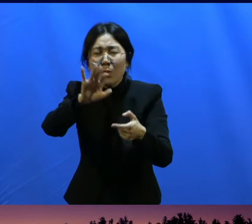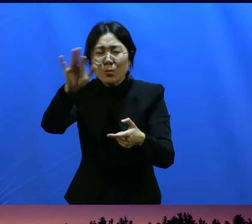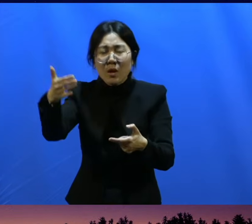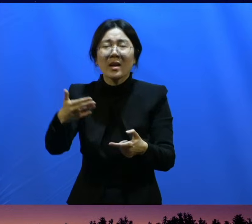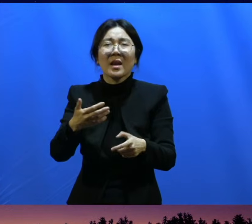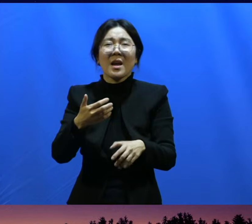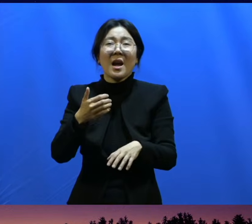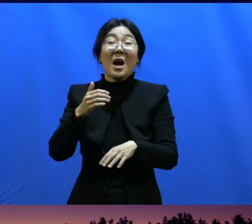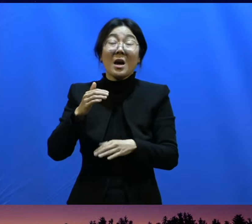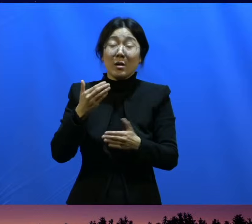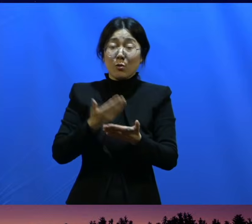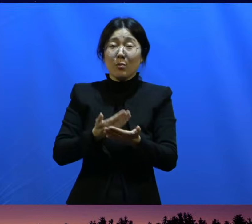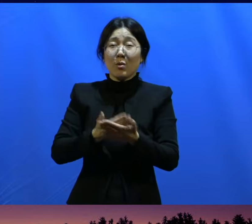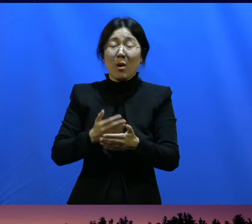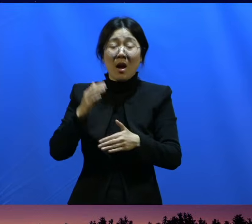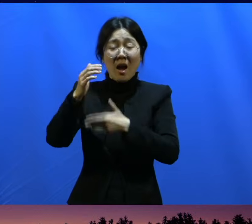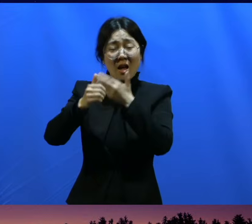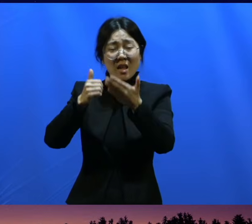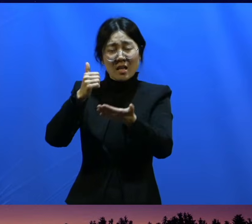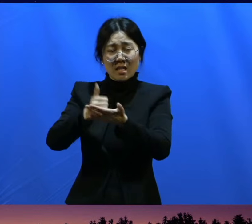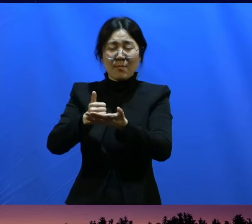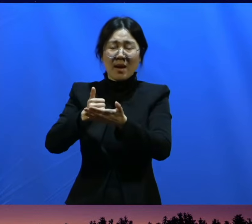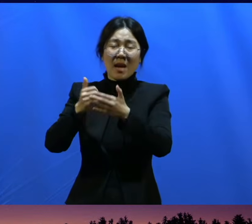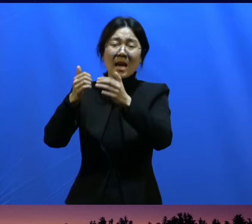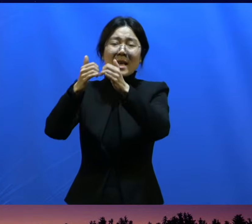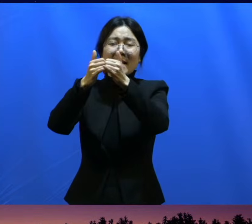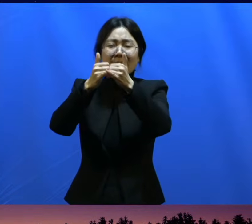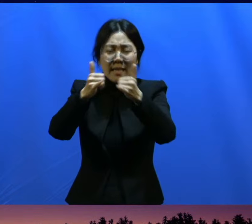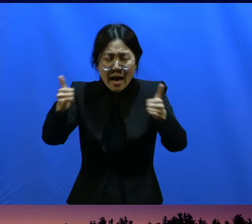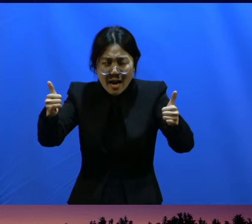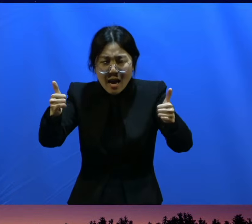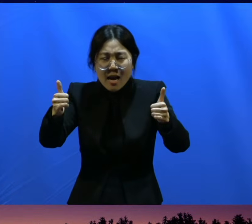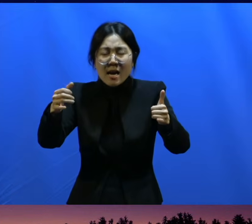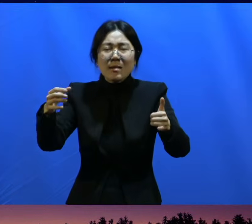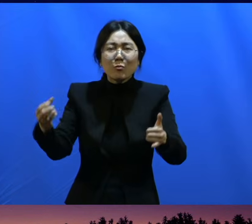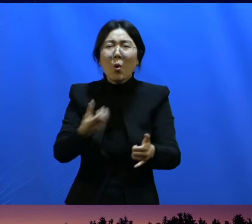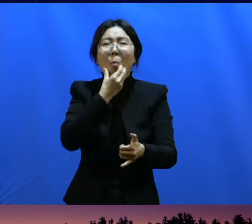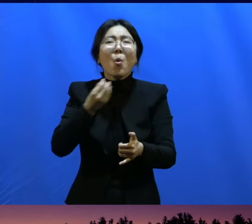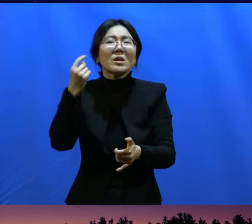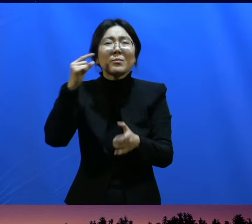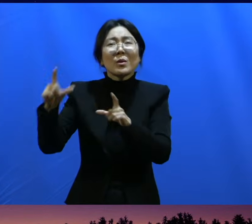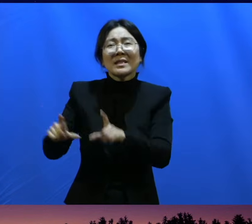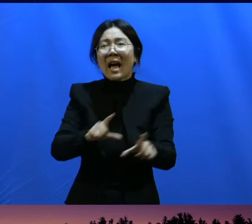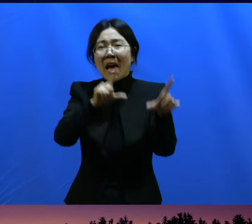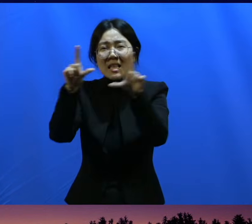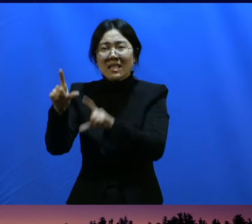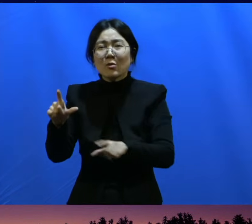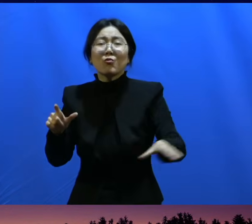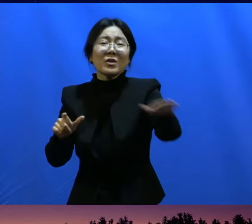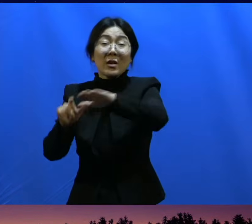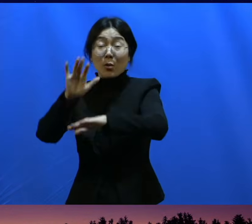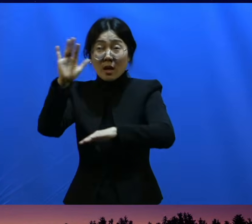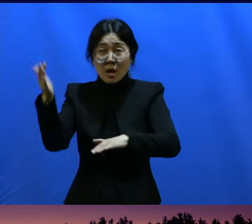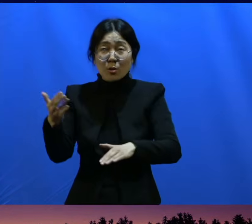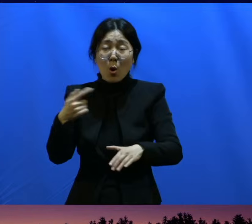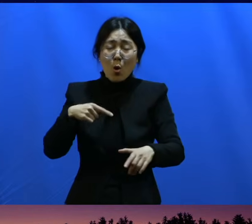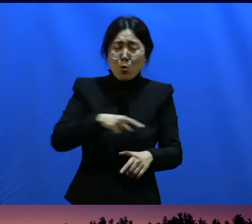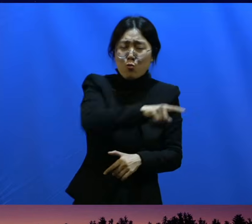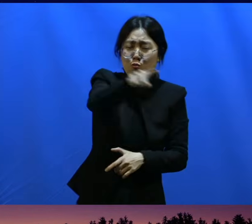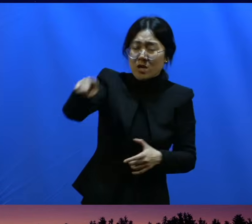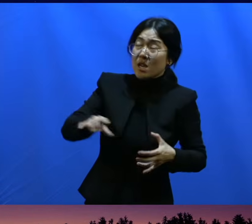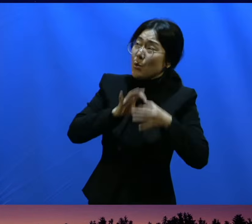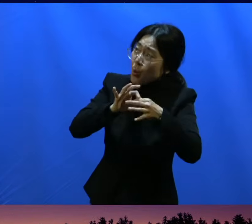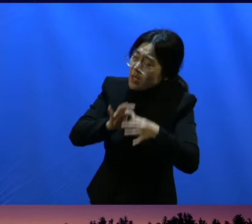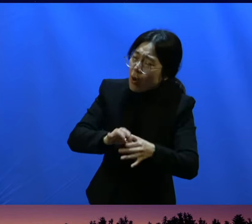주시옵소서. 그래서 하나님의 사람으로 복음으로 살아내는 저희들을 되게 하여 주셔서 하나님 우리를 통하여 구원의 역사, 살리는